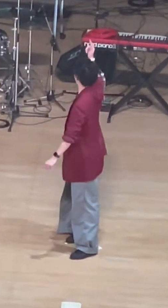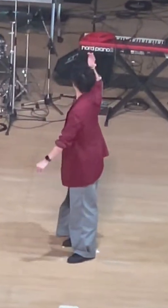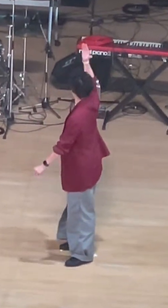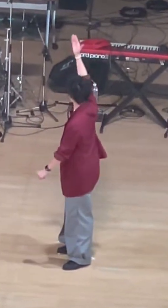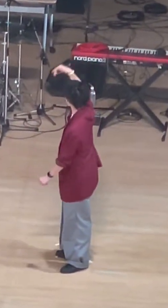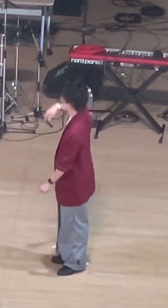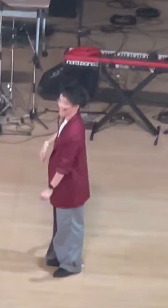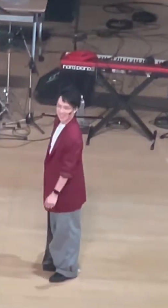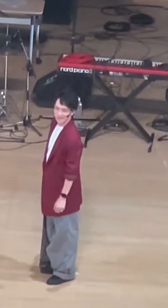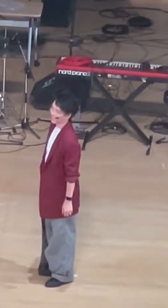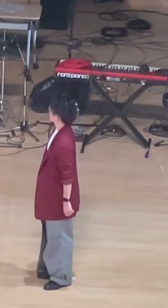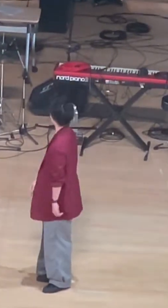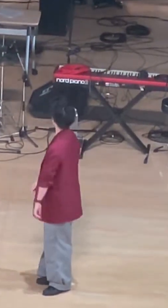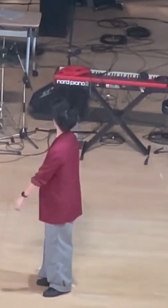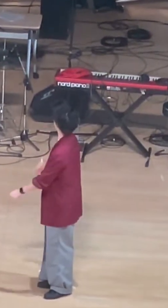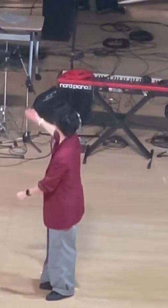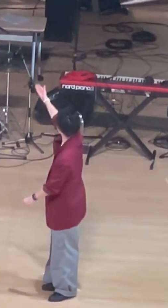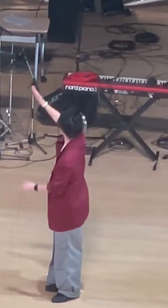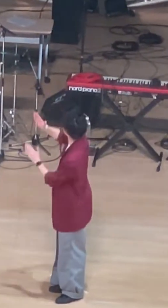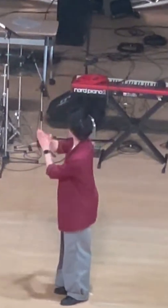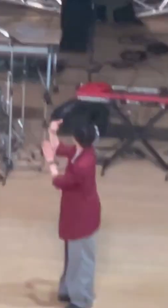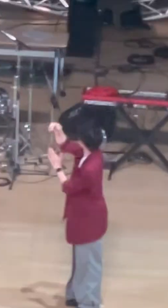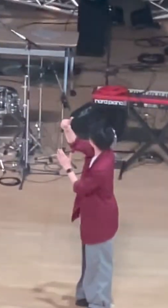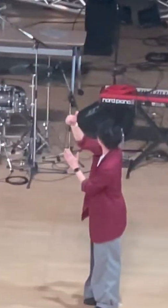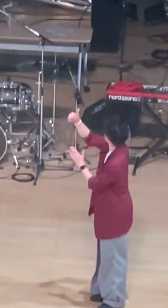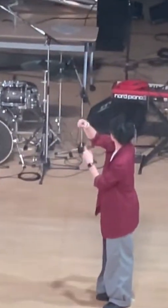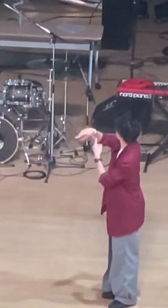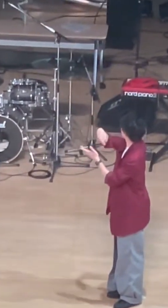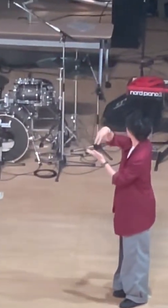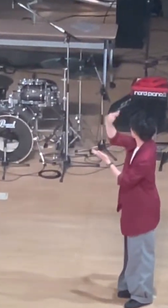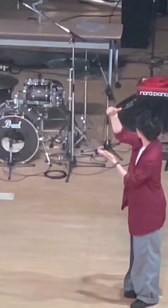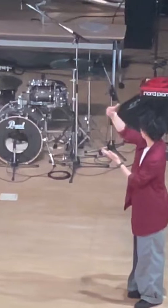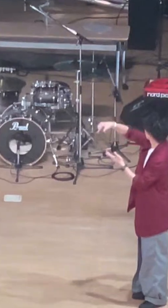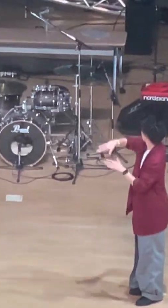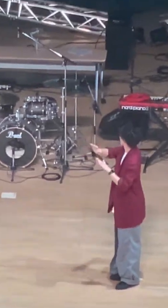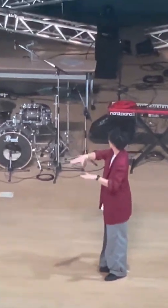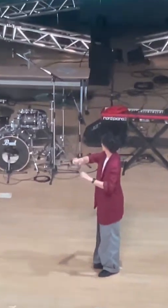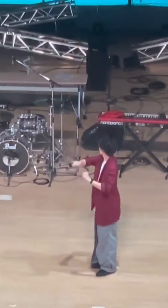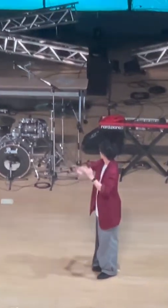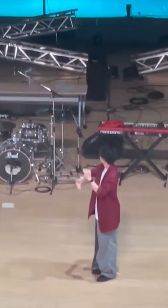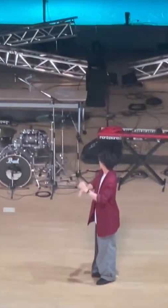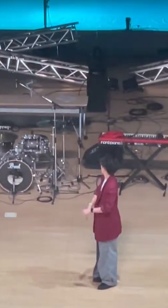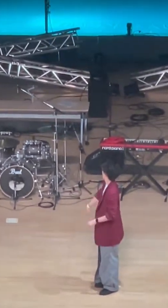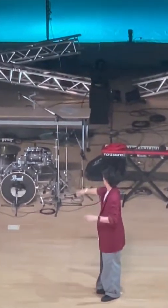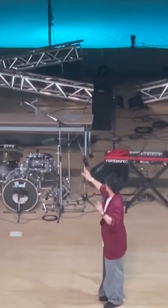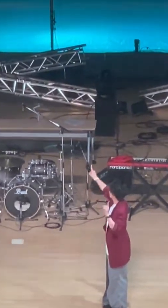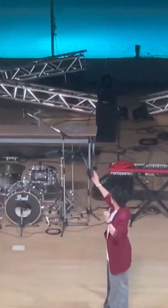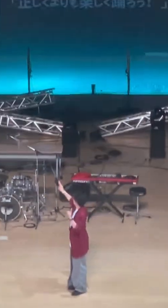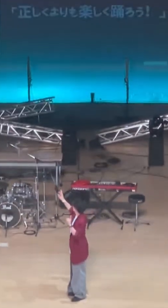。はい、これもレッスン入ってますからね。はい、ジンジン先生の手話ダンスレッスン、今日やること